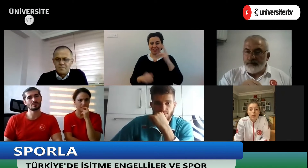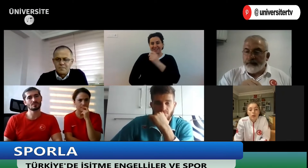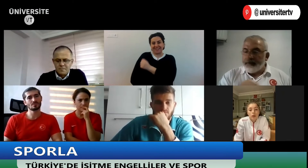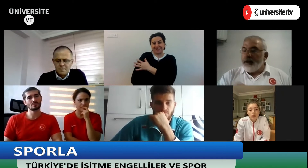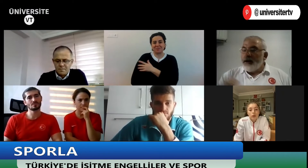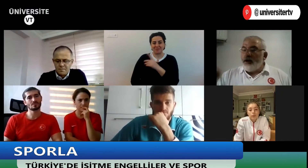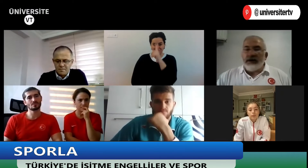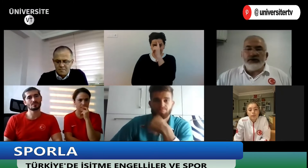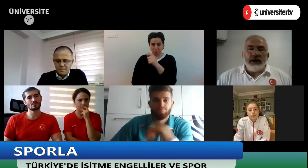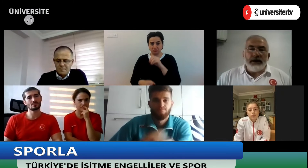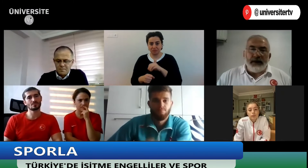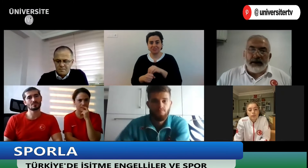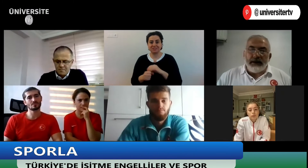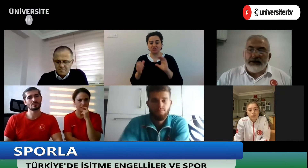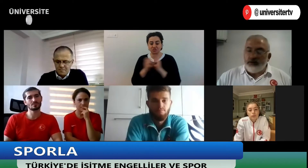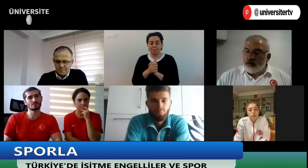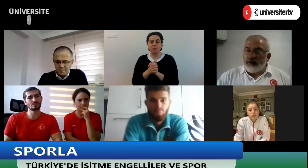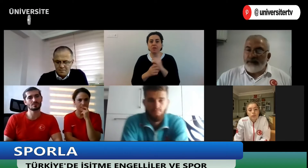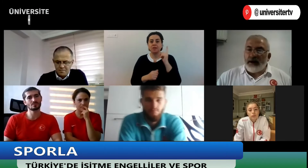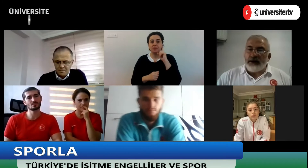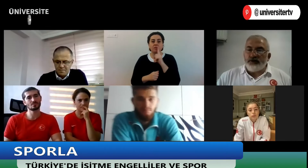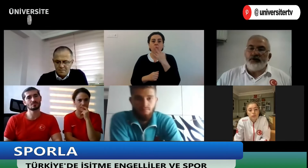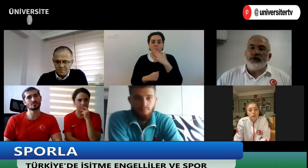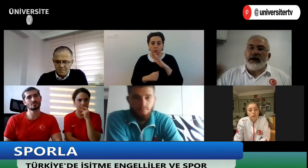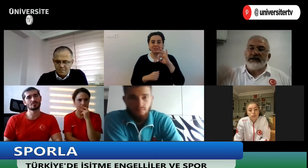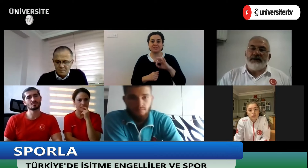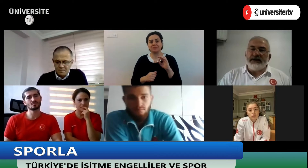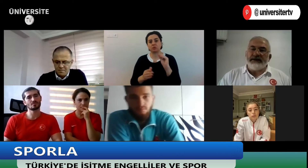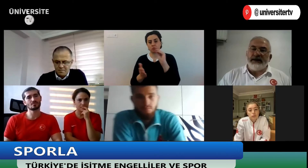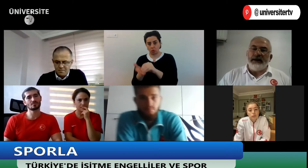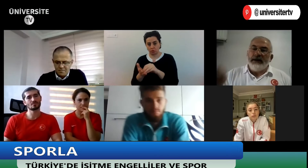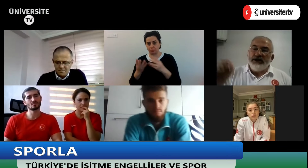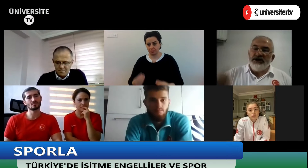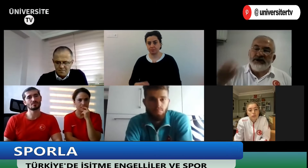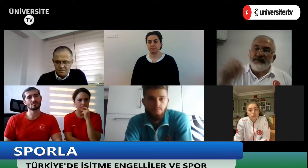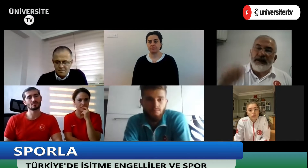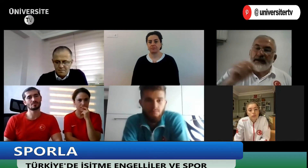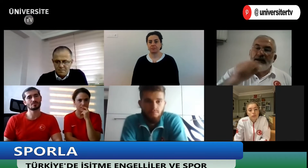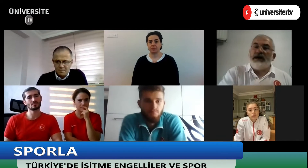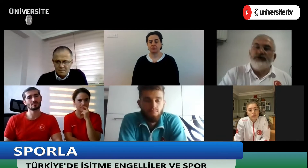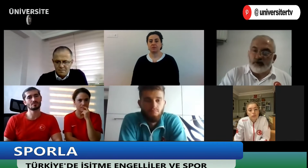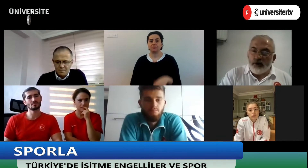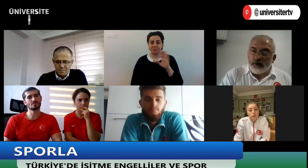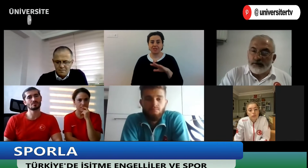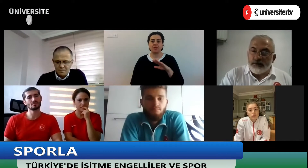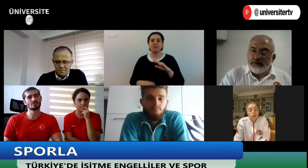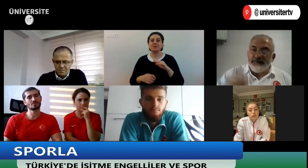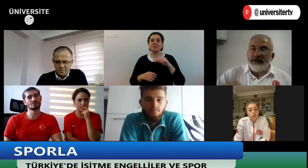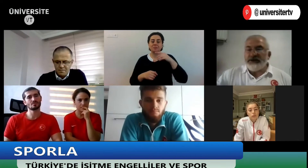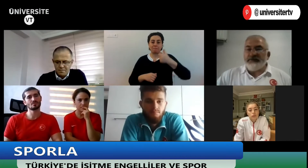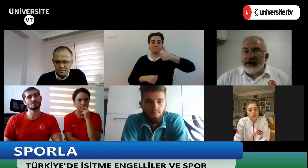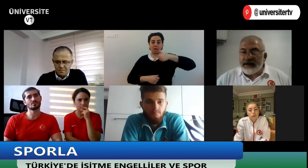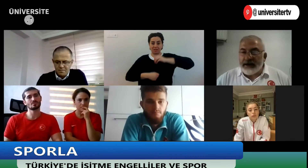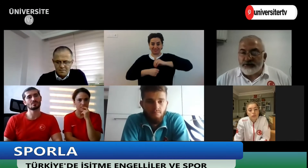yoktu. Ondan sonra bakanlığın uzman ve antrenör atamalarında işitme engelli kadrosu yoktu.